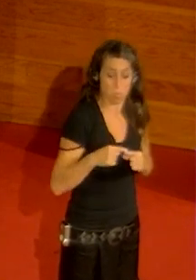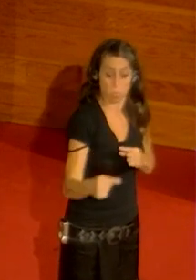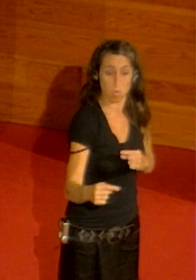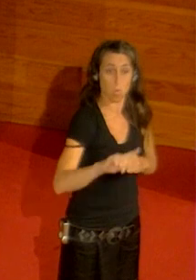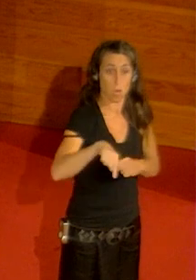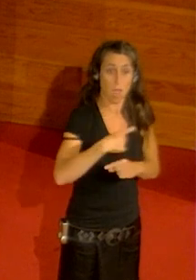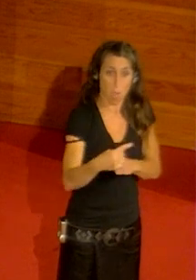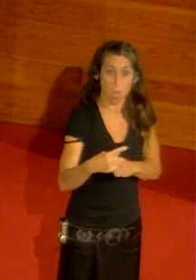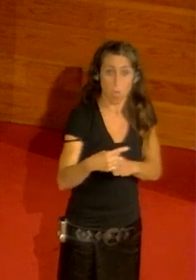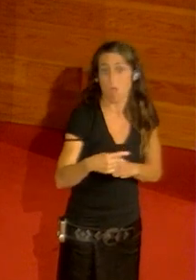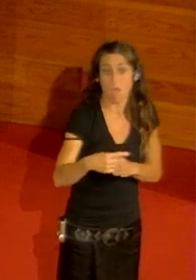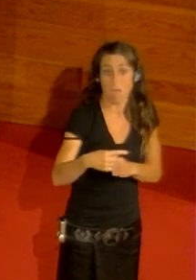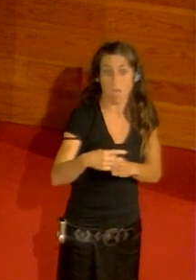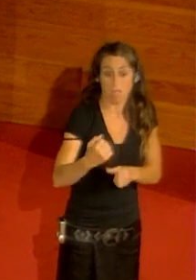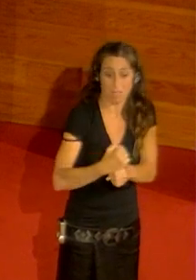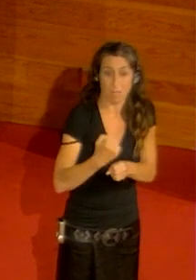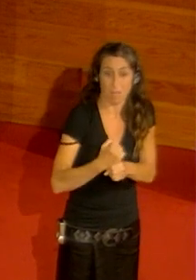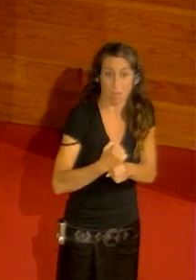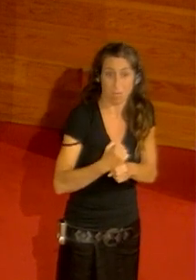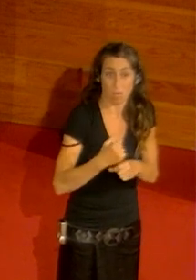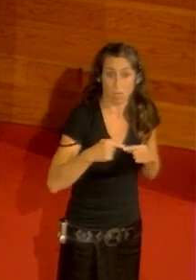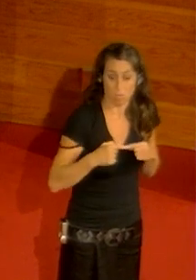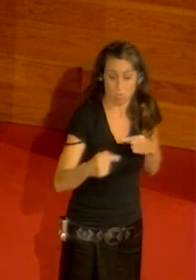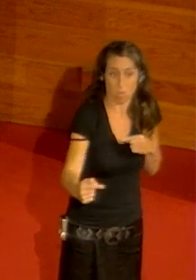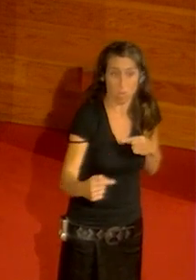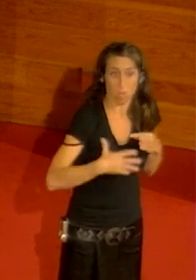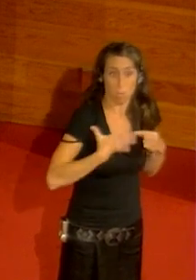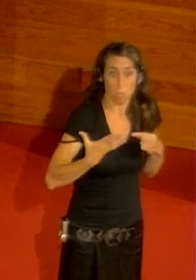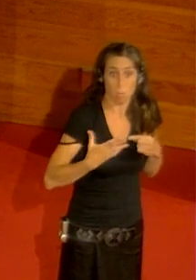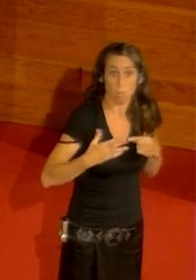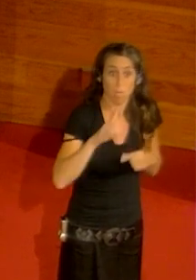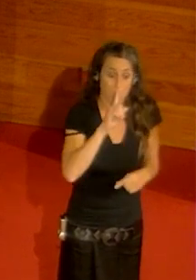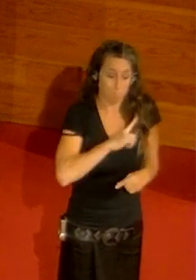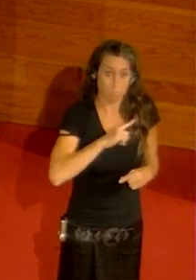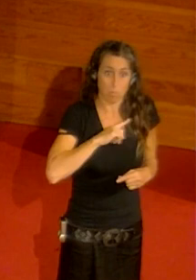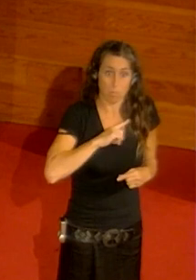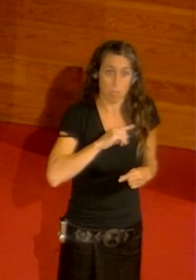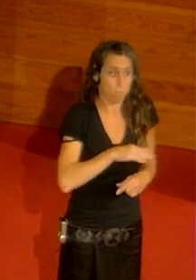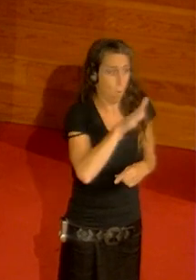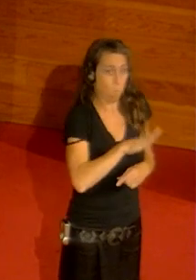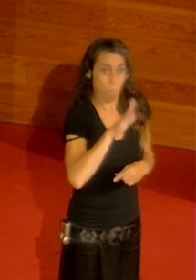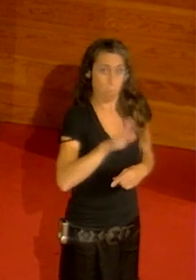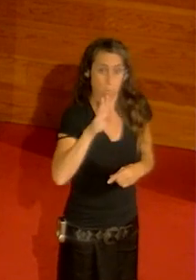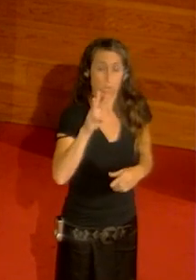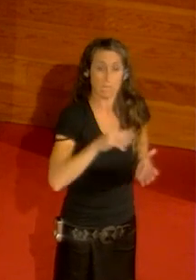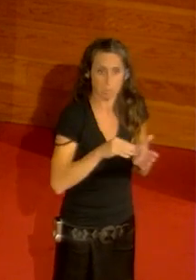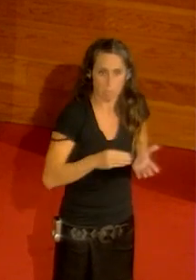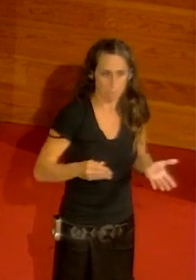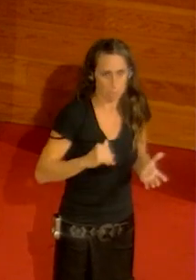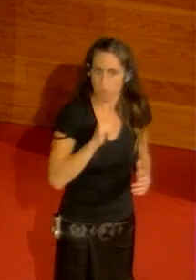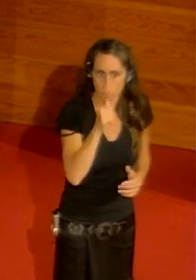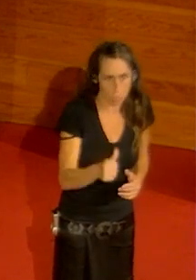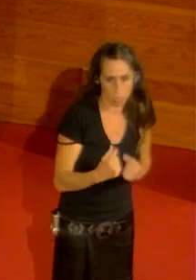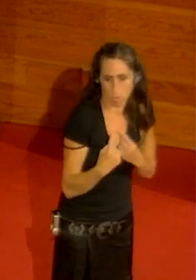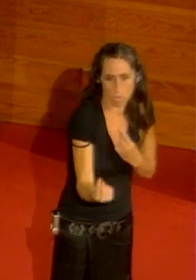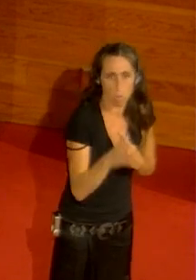para llegar en aulas tengo que cruzar me podía enfrentar a tres Checkpoints militares Entonces no quiero porque nunca se sabe que han